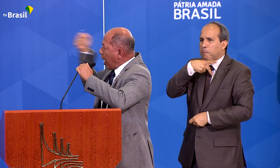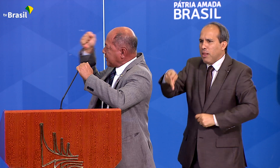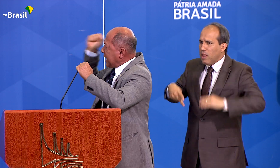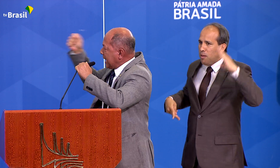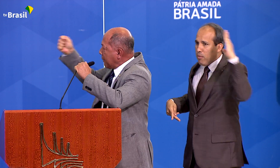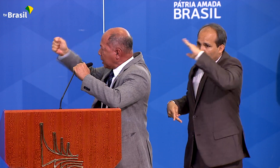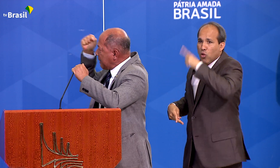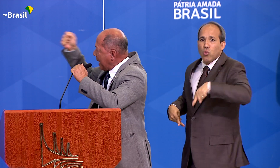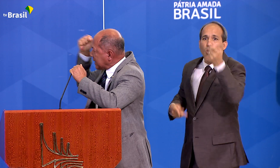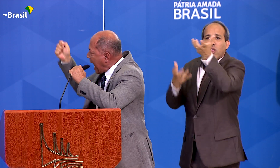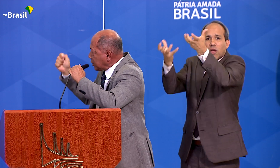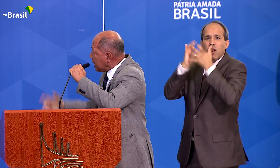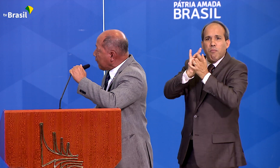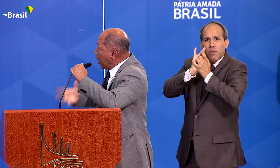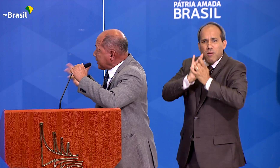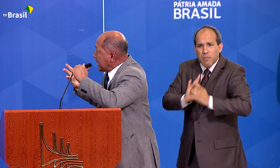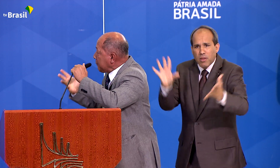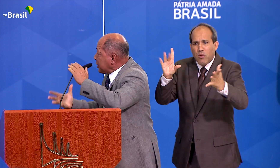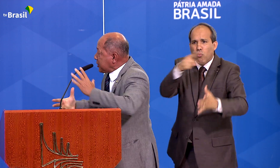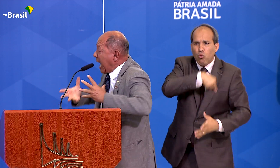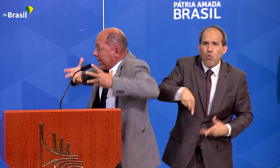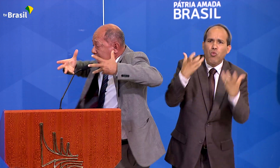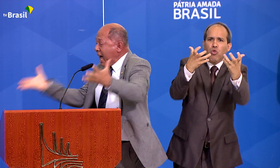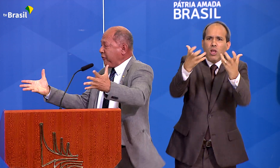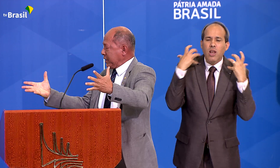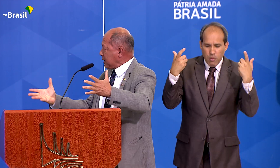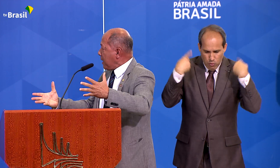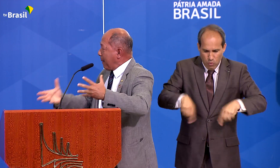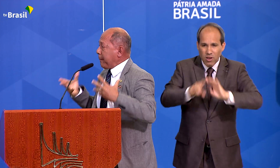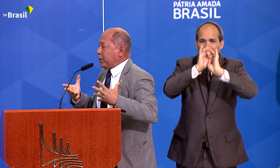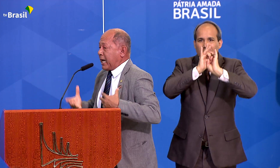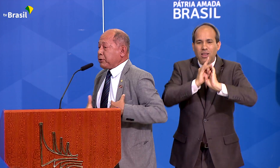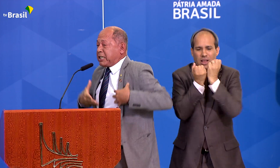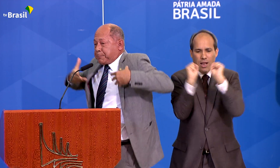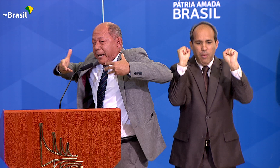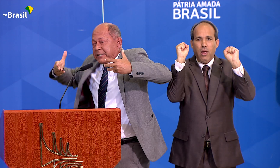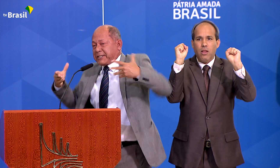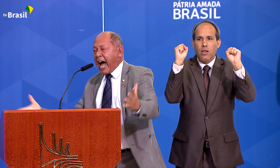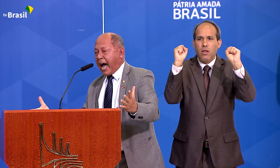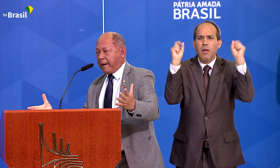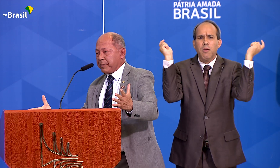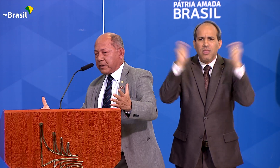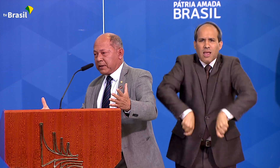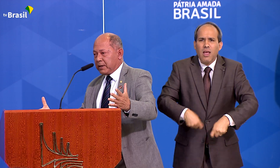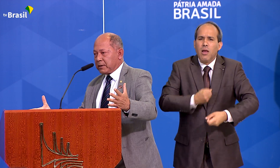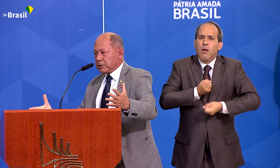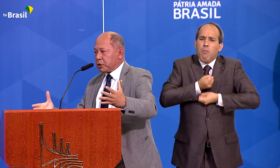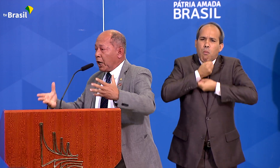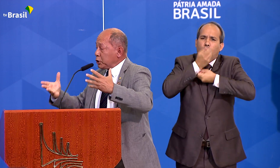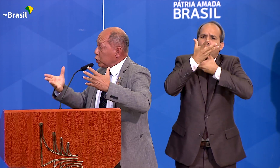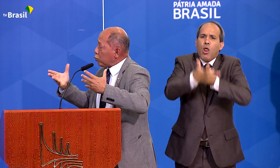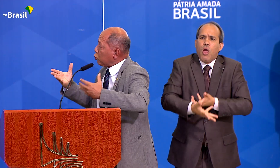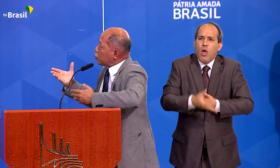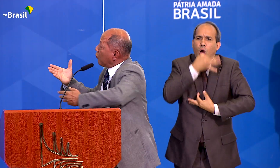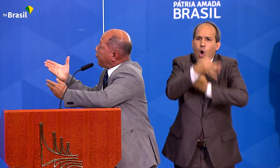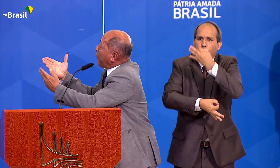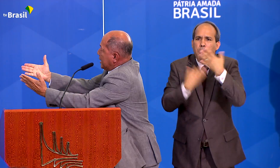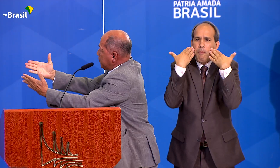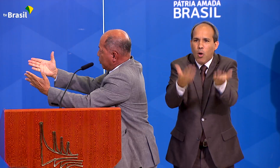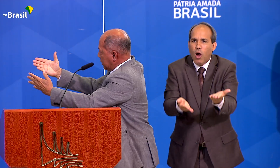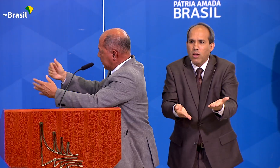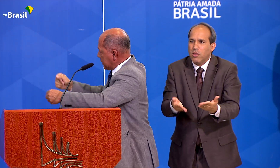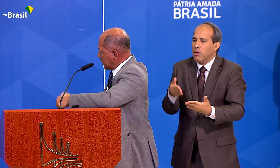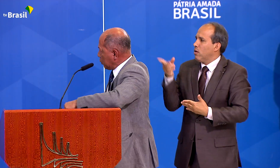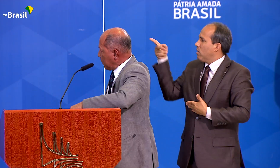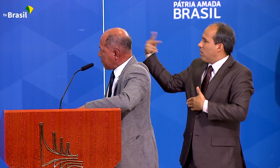bolsonaro nós queremos Liberdade duas coisas no Face e fala podemos expressar diante de tudo